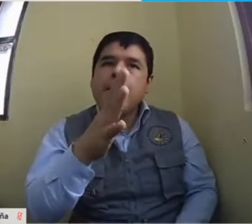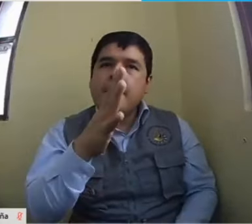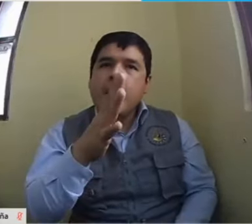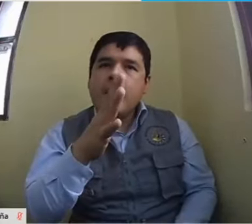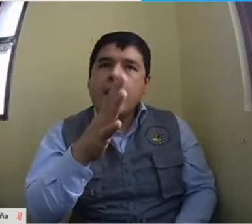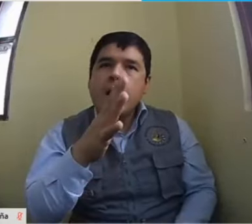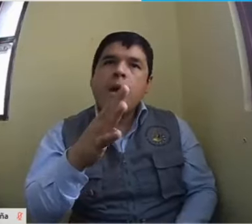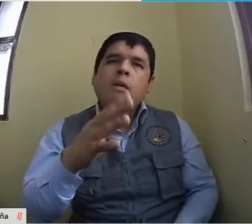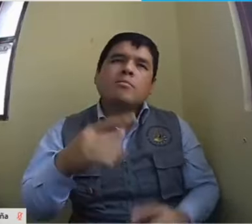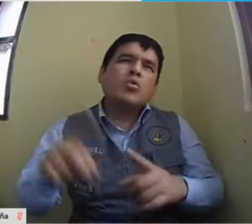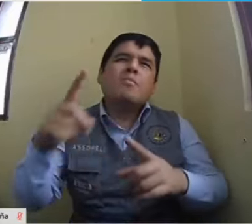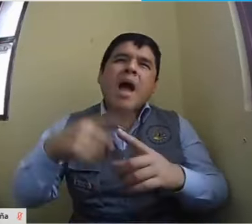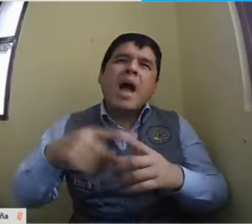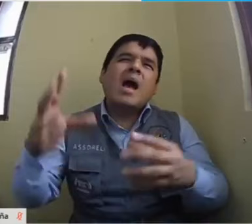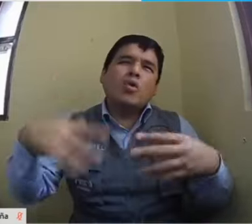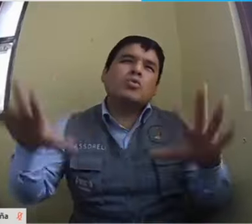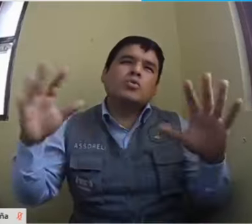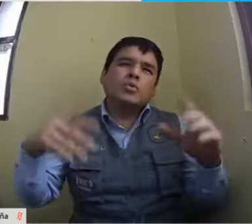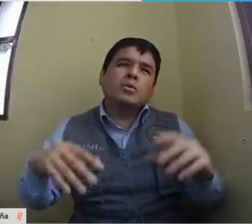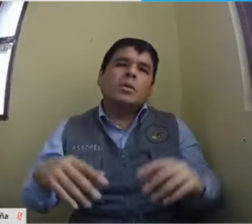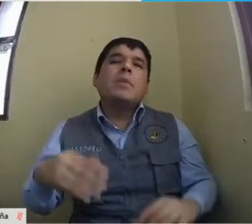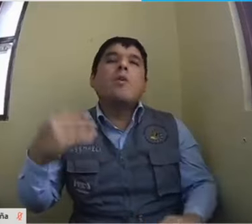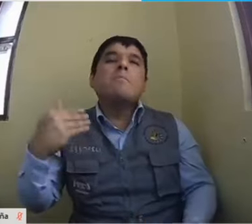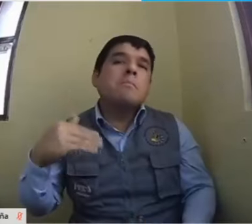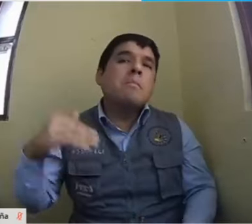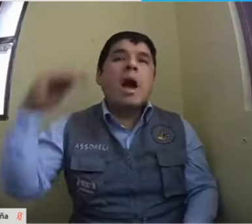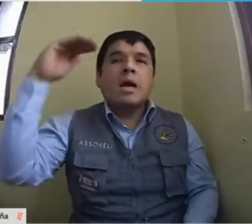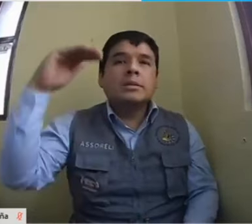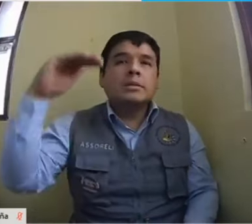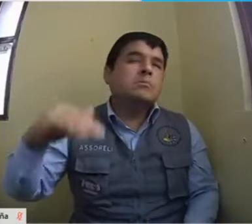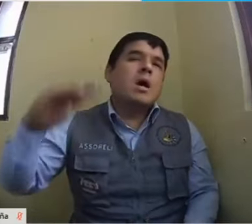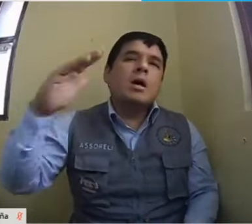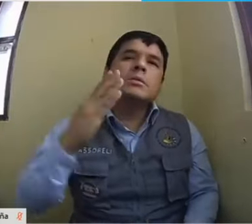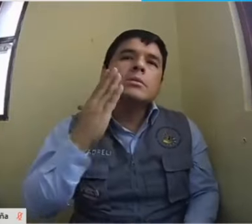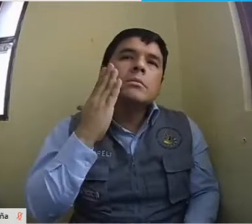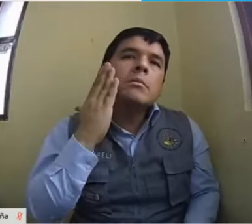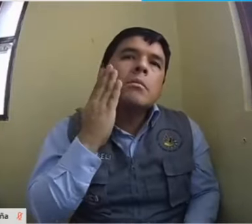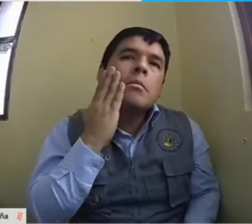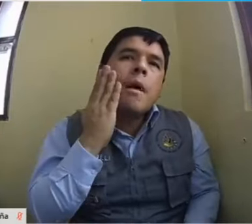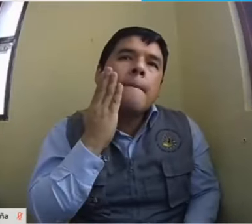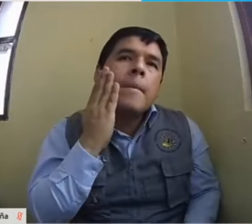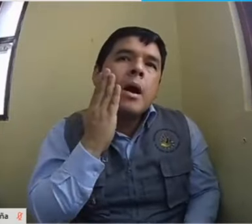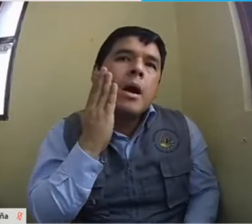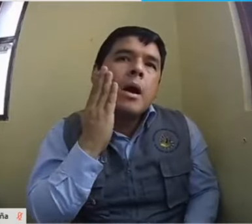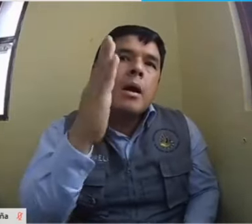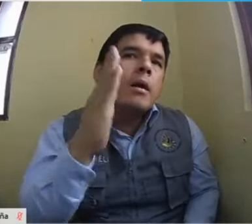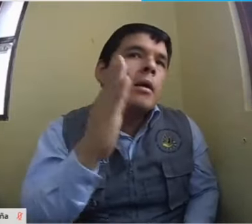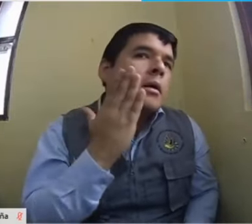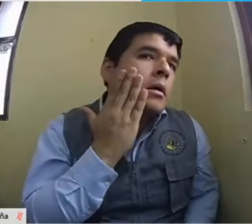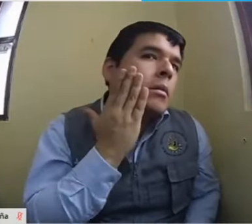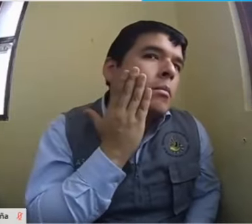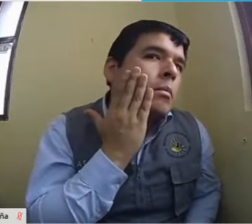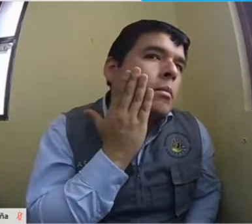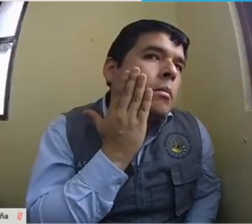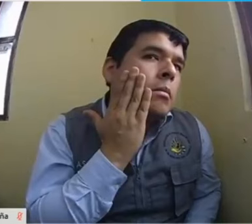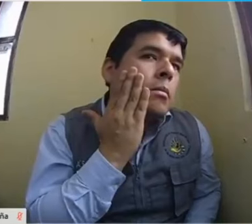un movimiento, la mano en la boca. Son varias señas, varias, pero más se usa mamá, toda la mano en la